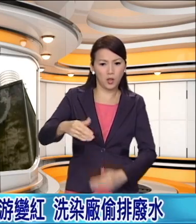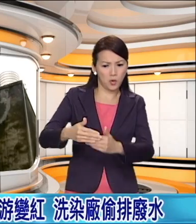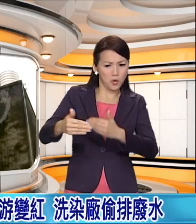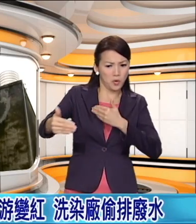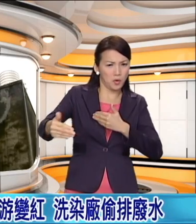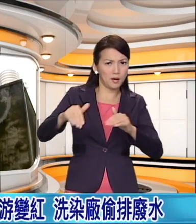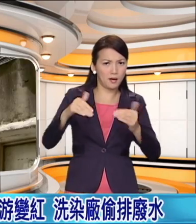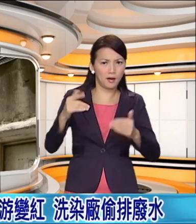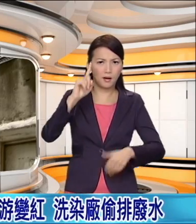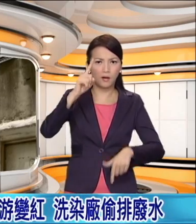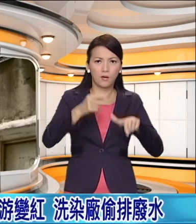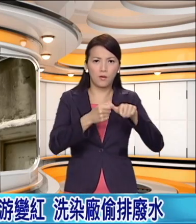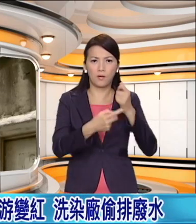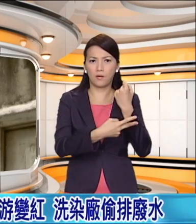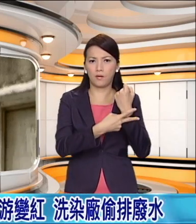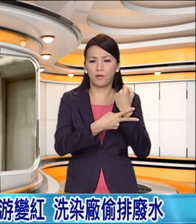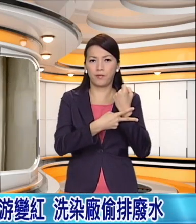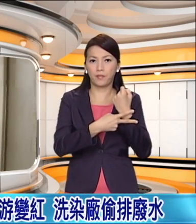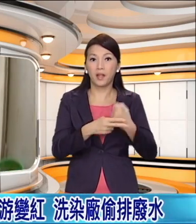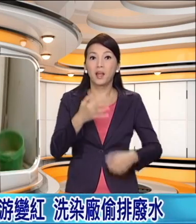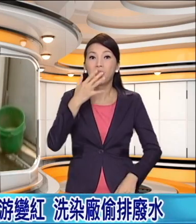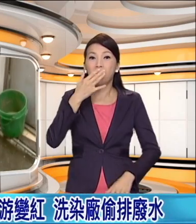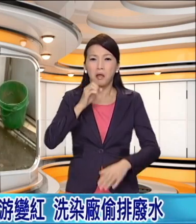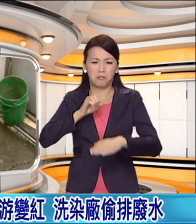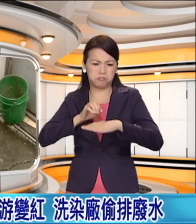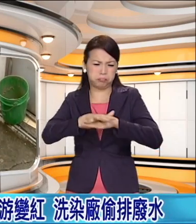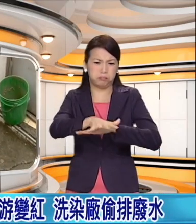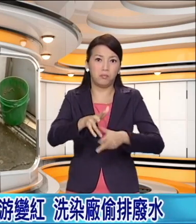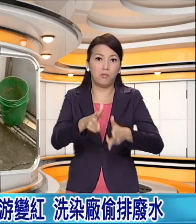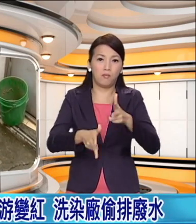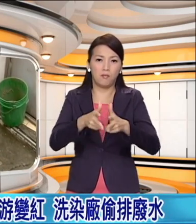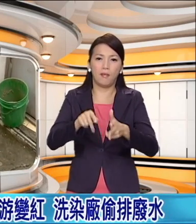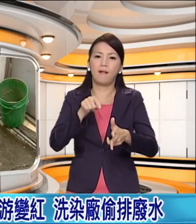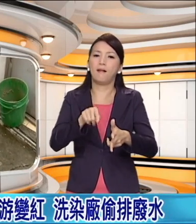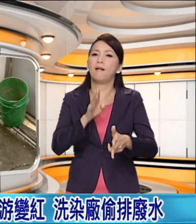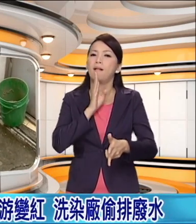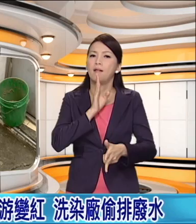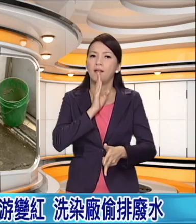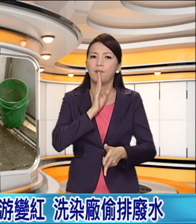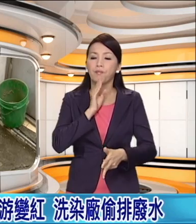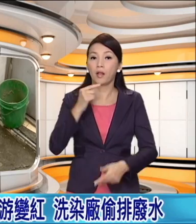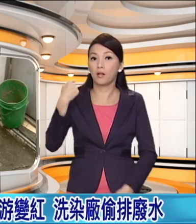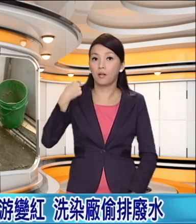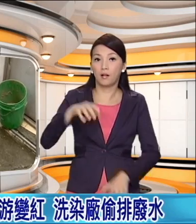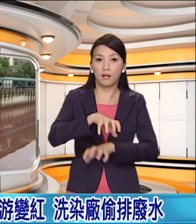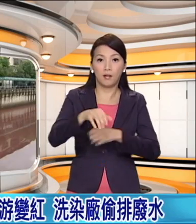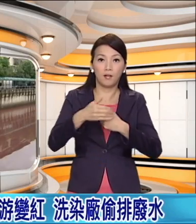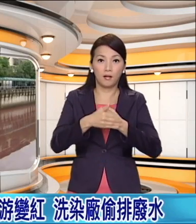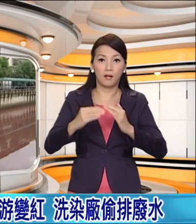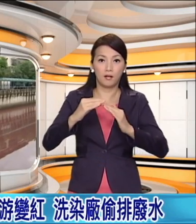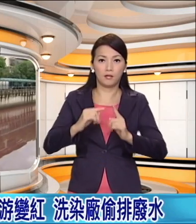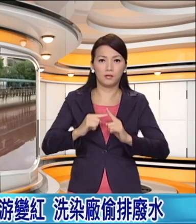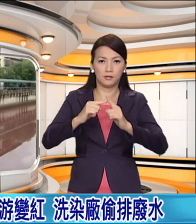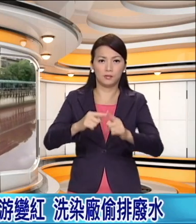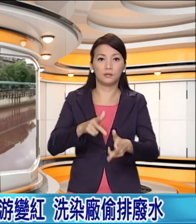厂。昨天环保局前往工厂，把排放污水的暗管封闭，勒令停